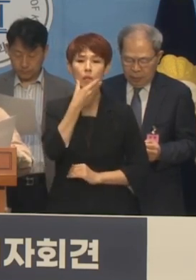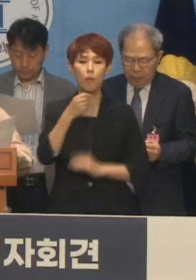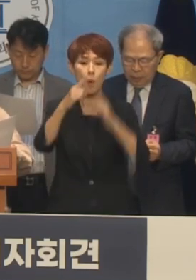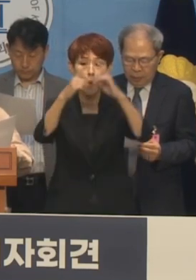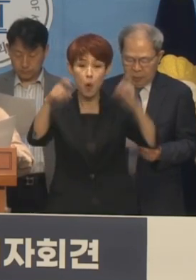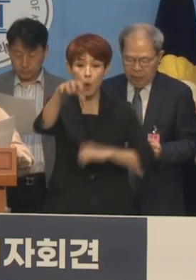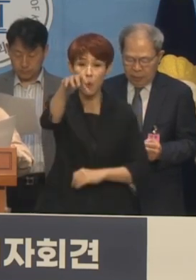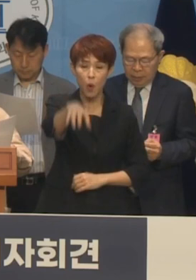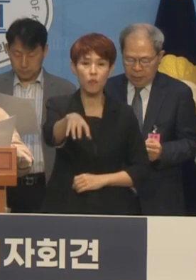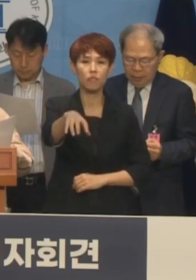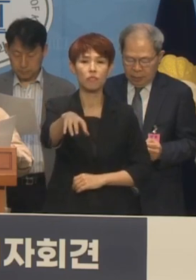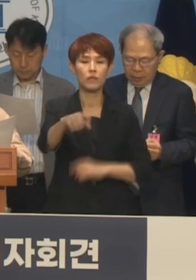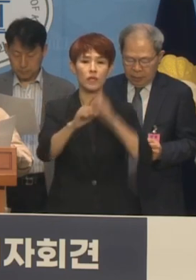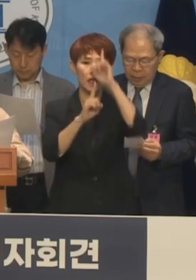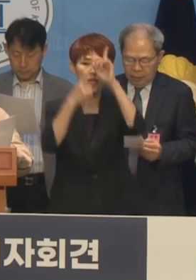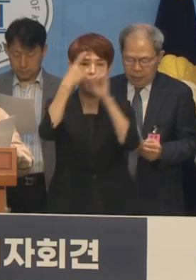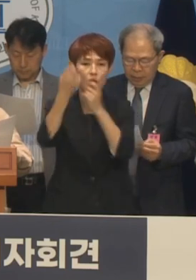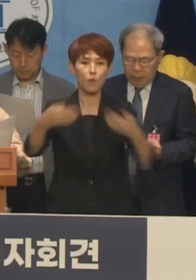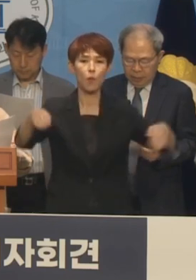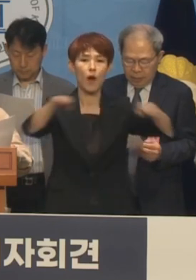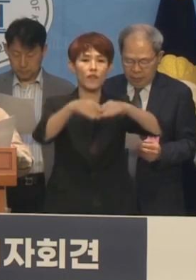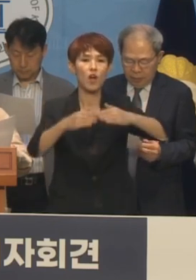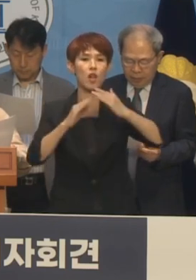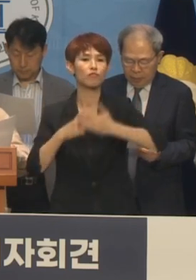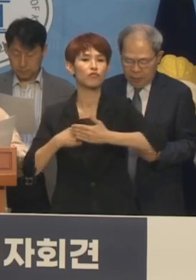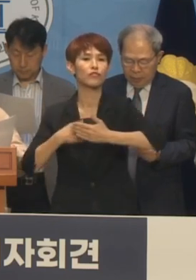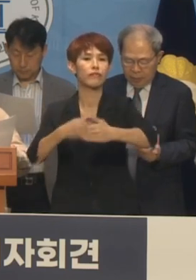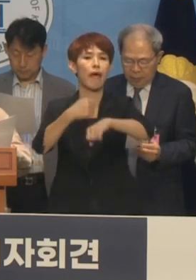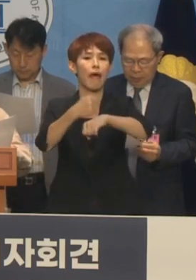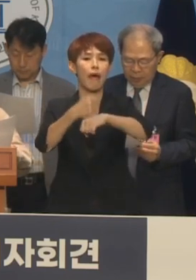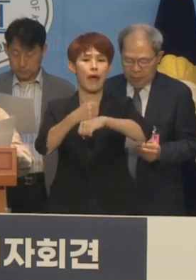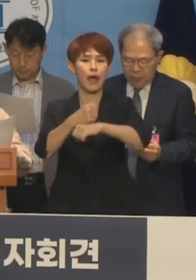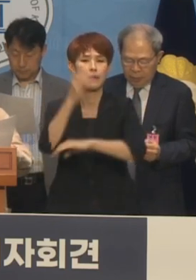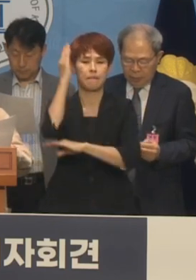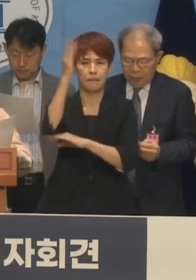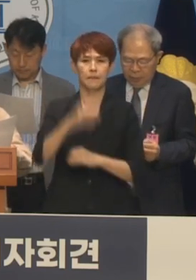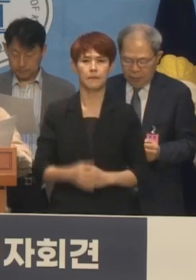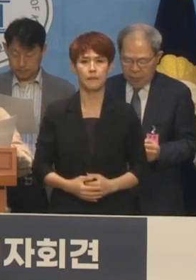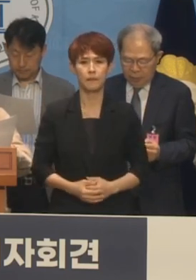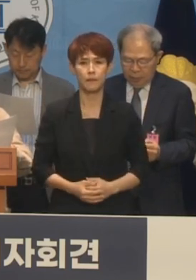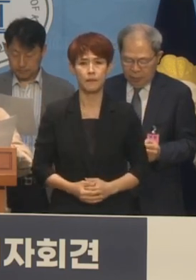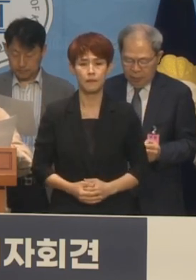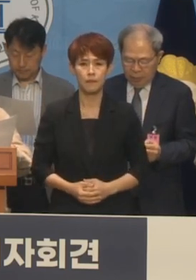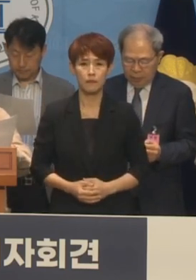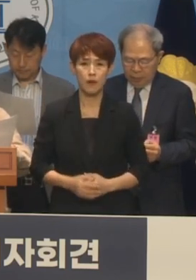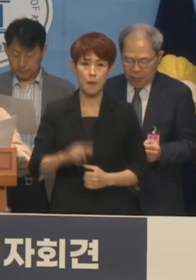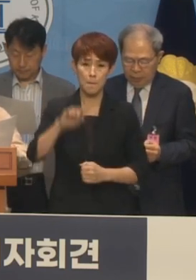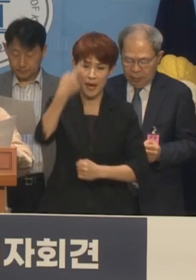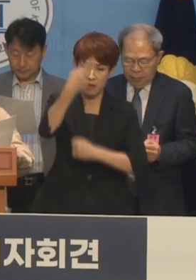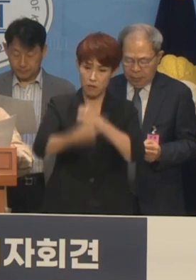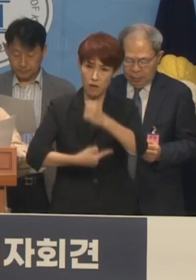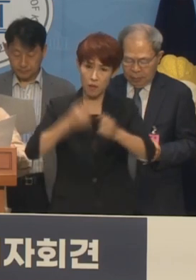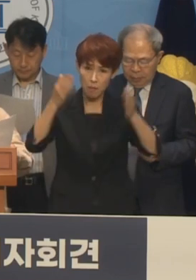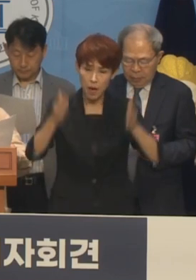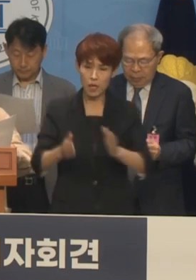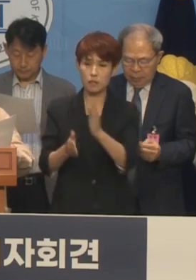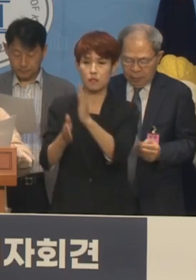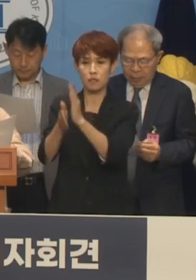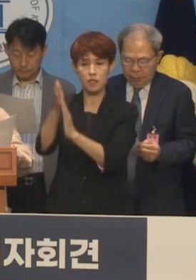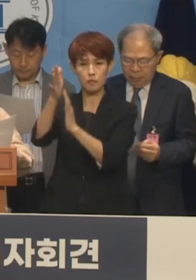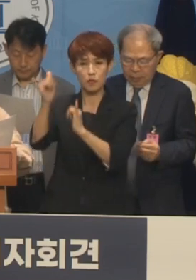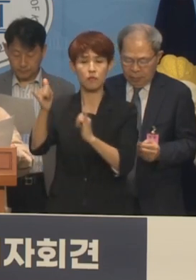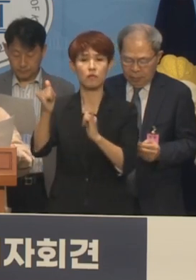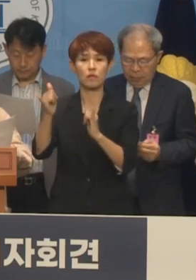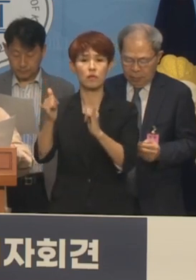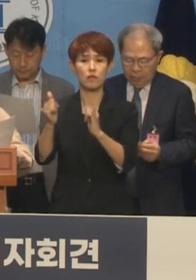부지에 이승만 기념관 건립을 추진하겠다고 나섰다. 100년 만에 시민의 품으로